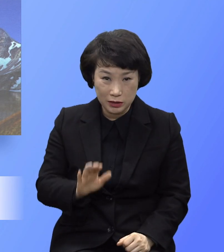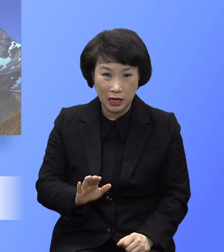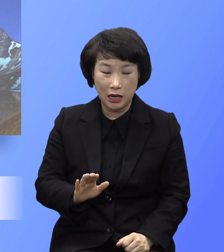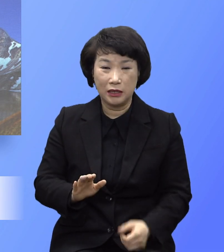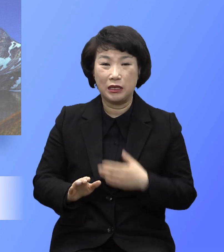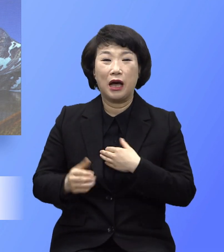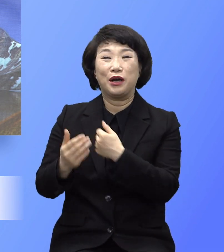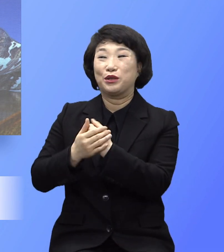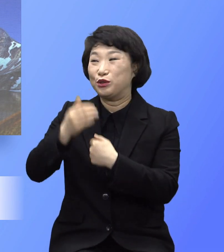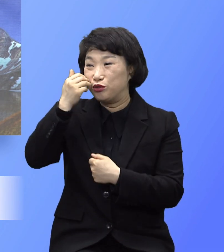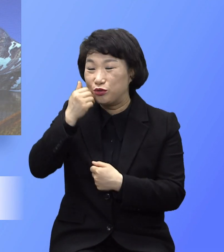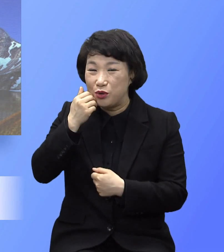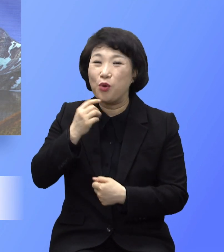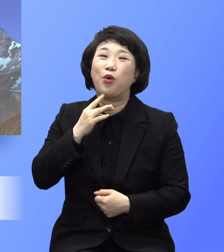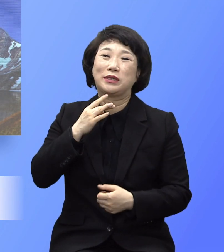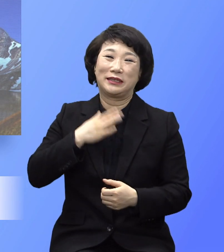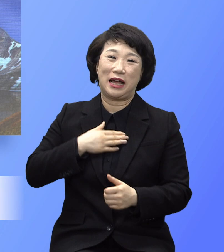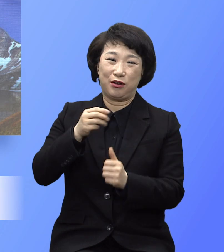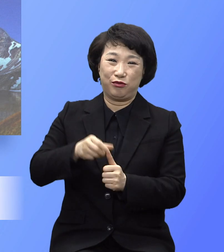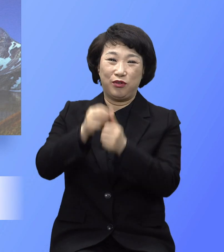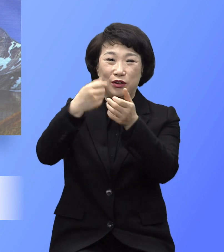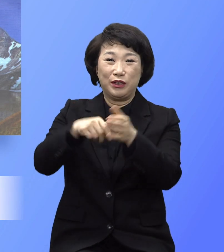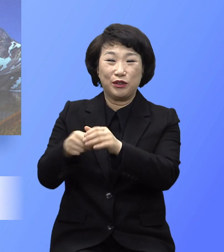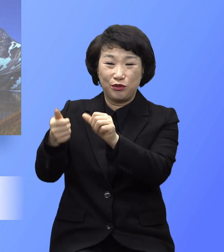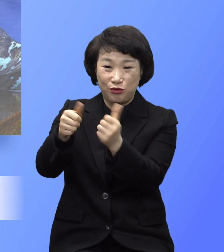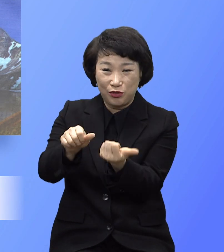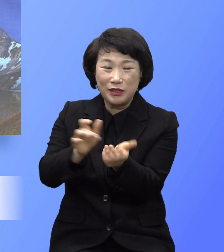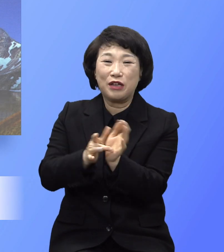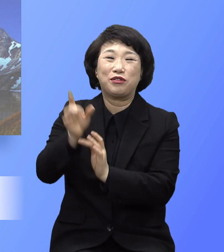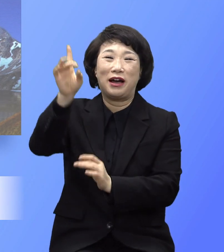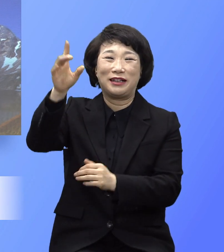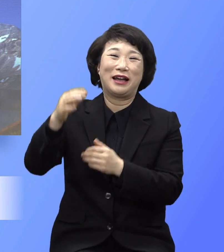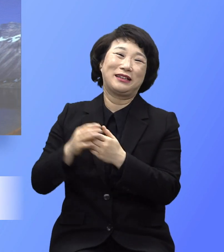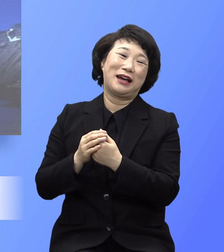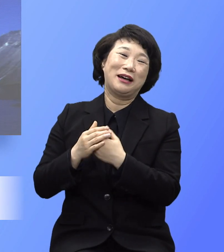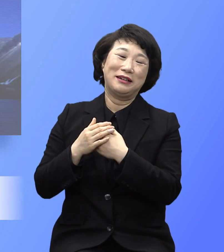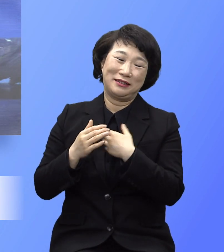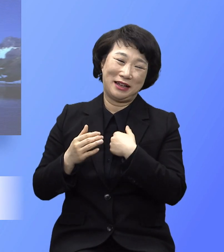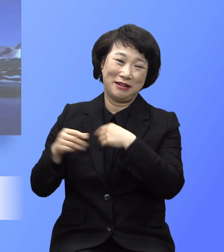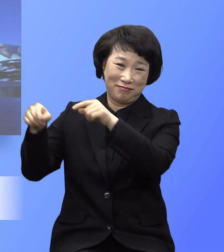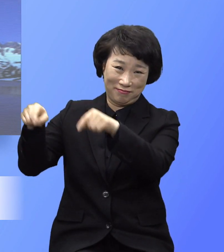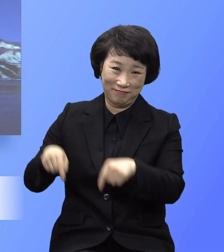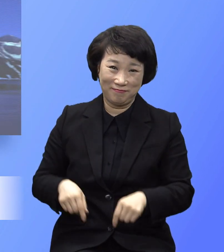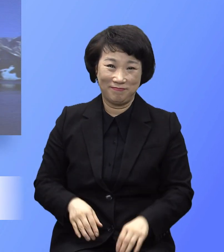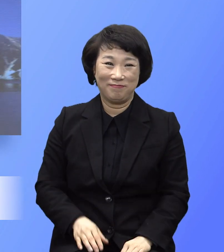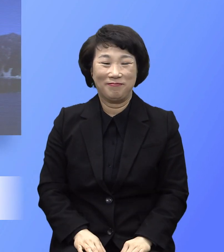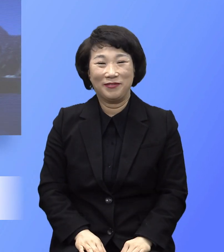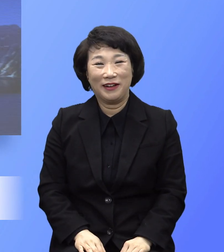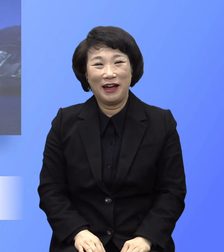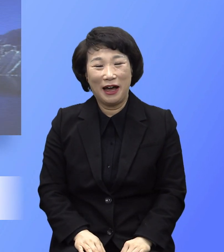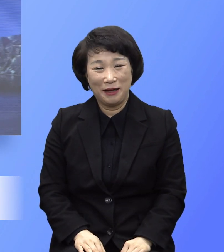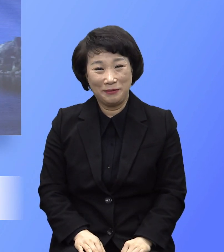그러나 내 편은 오직 나 위에 죽으신 예수시라 이 말입니다. 예수시라 이